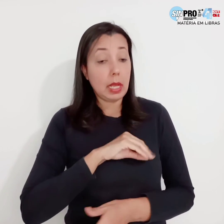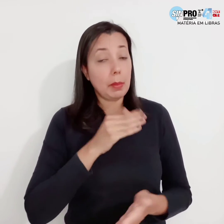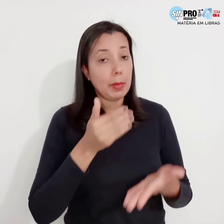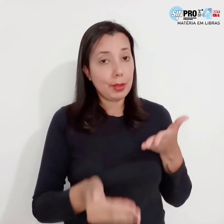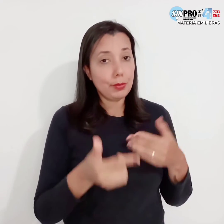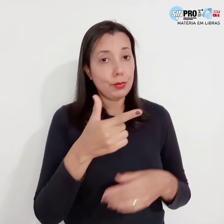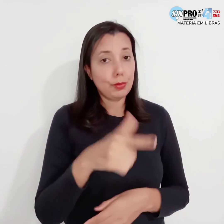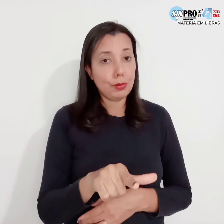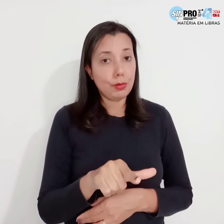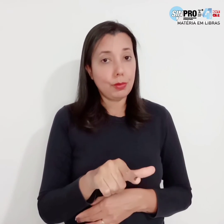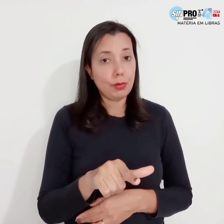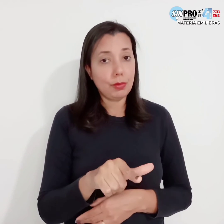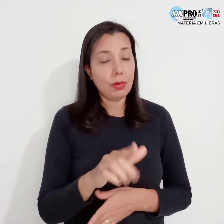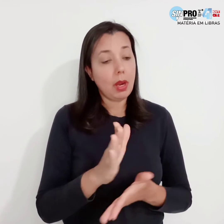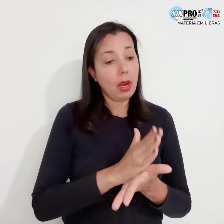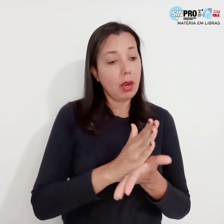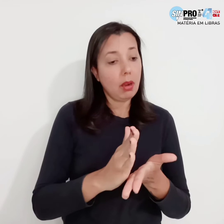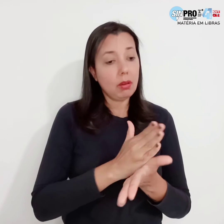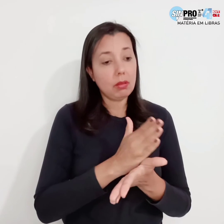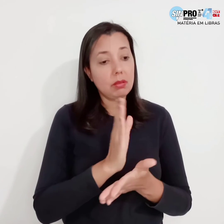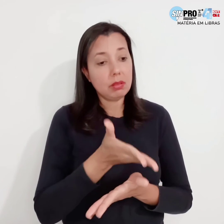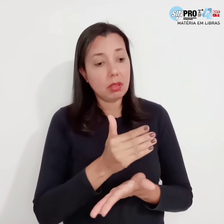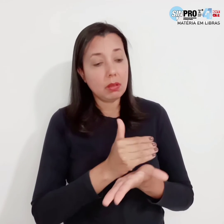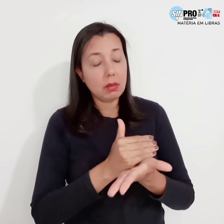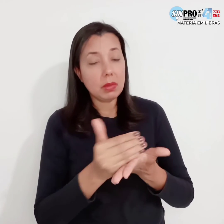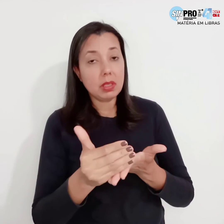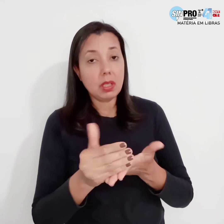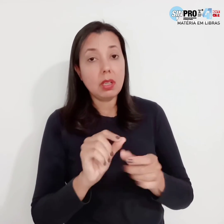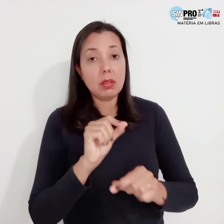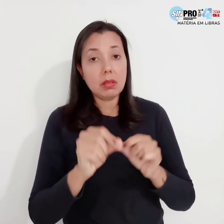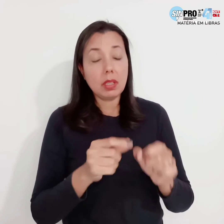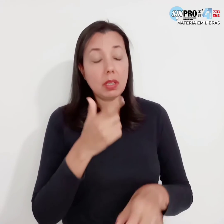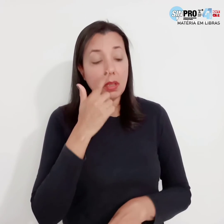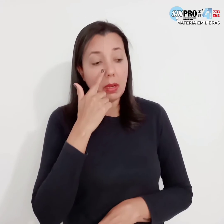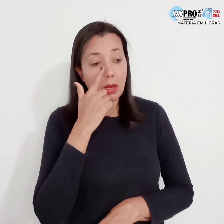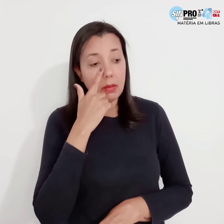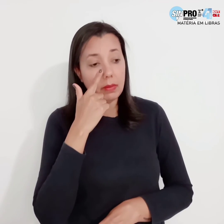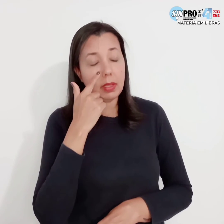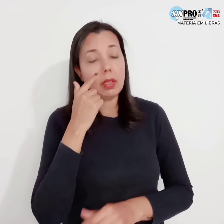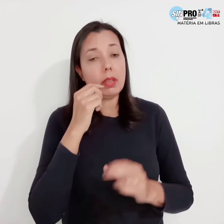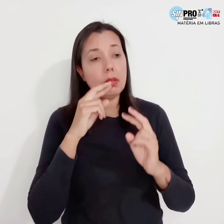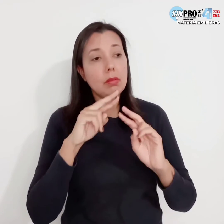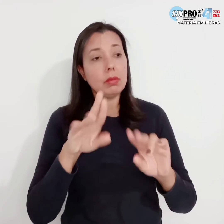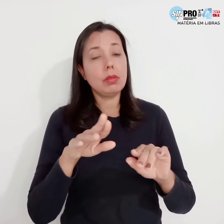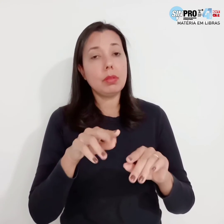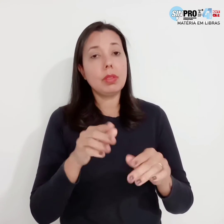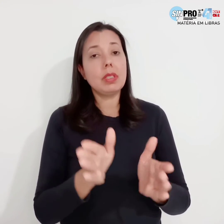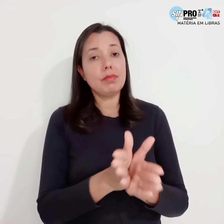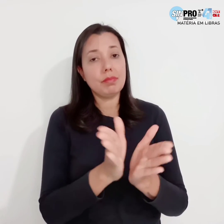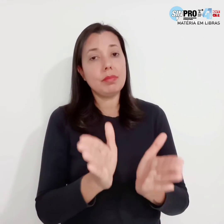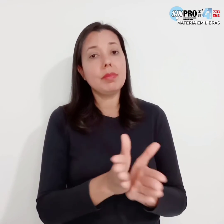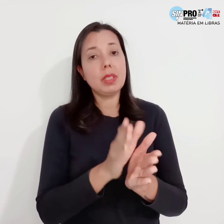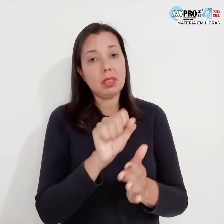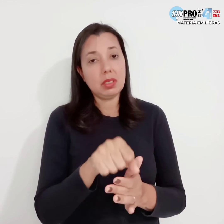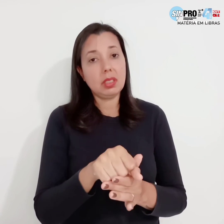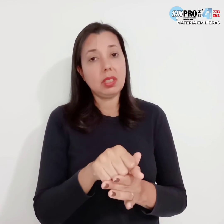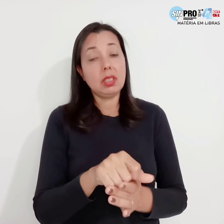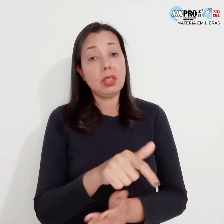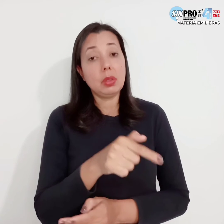novo. Alguns já começaram a ver o horizonte da pobreza, os